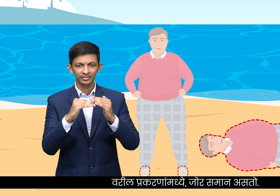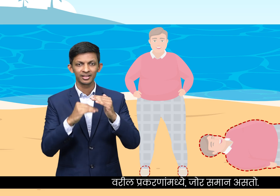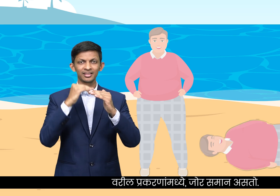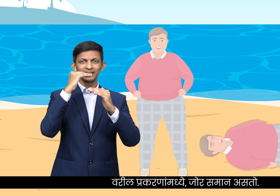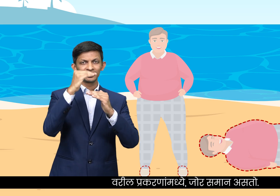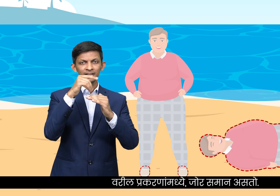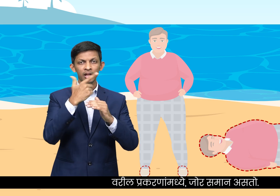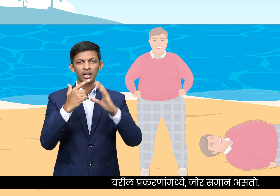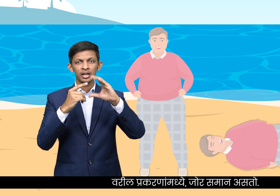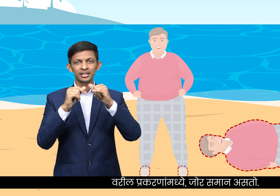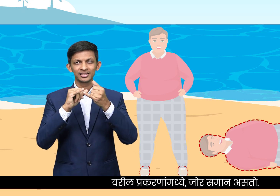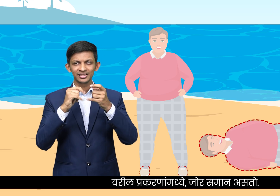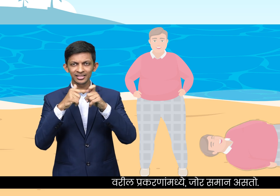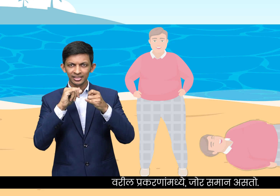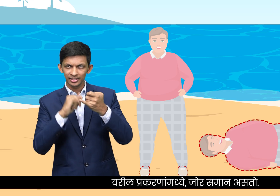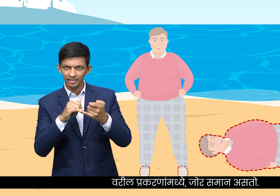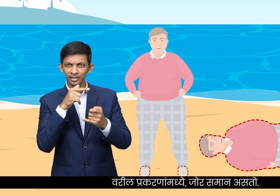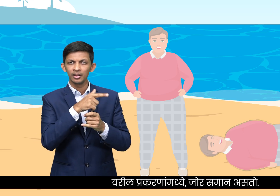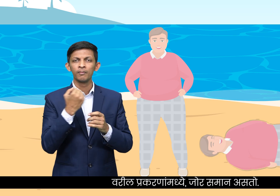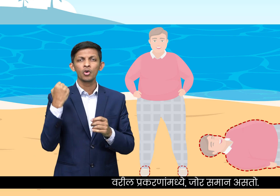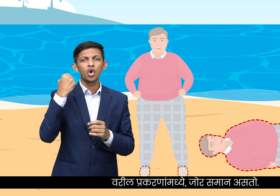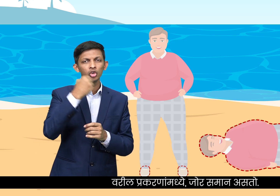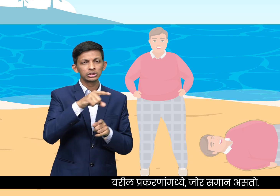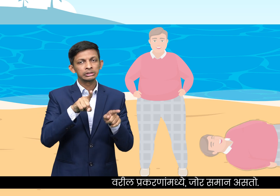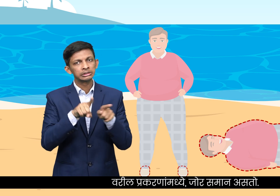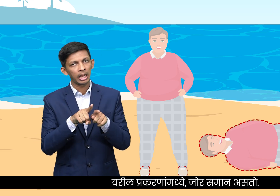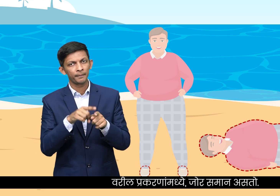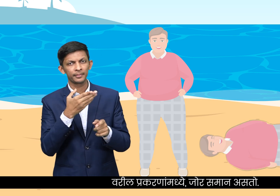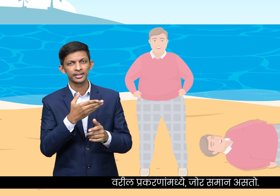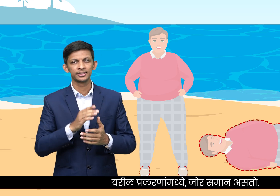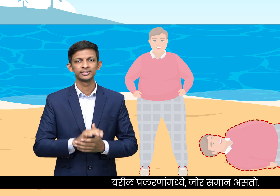वरील प्रकरणांमध्ये जोर हा समान असतो,